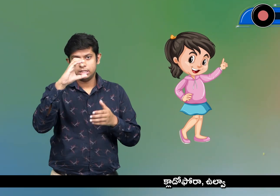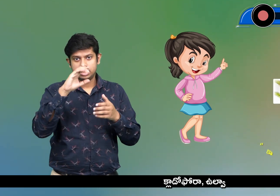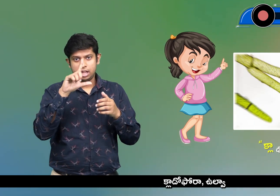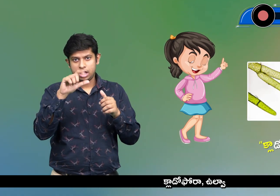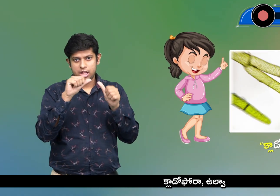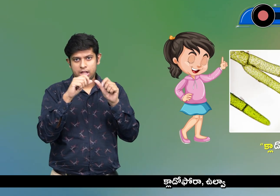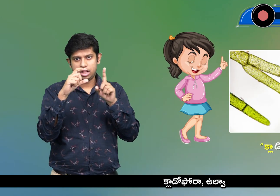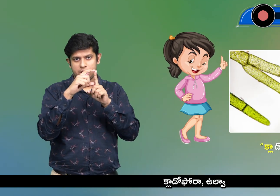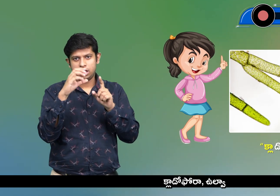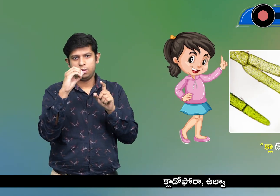క్లాడోఫోరా,